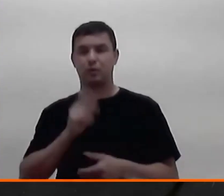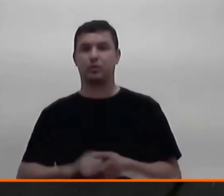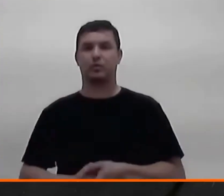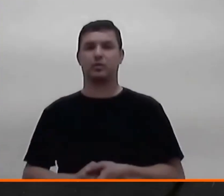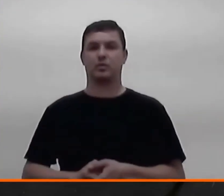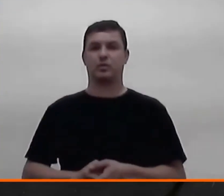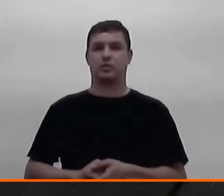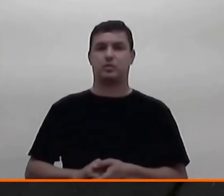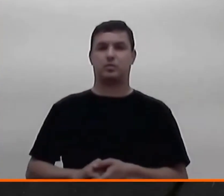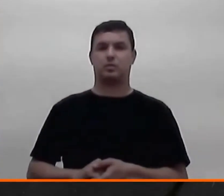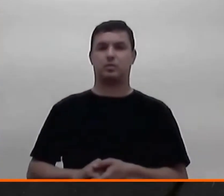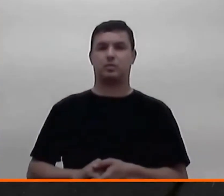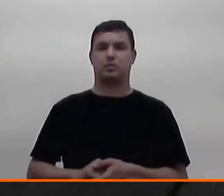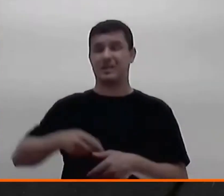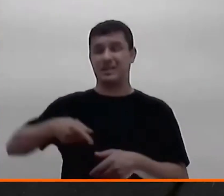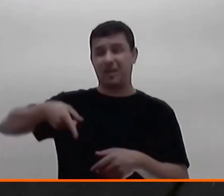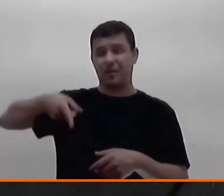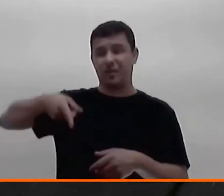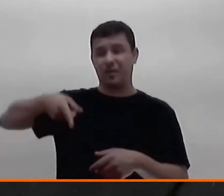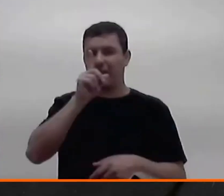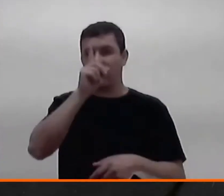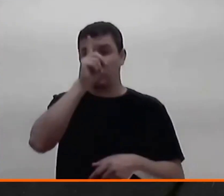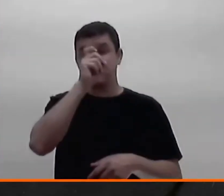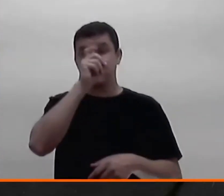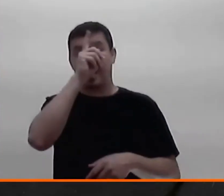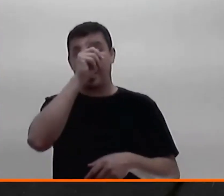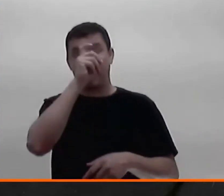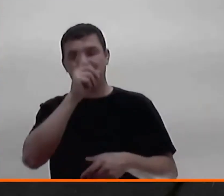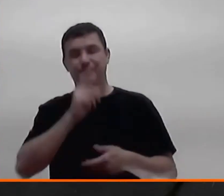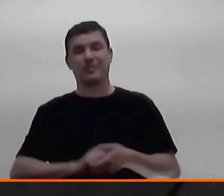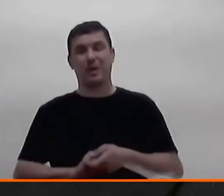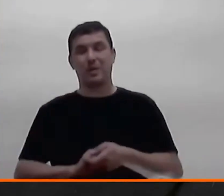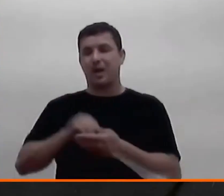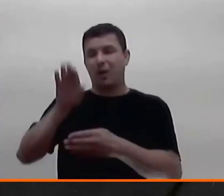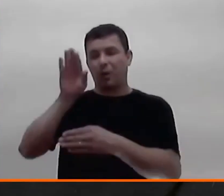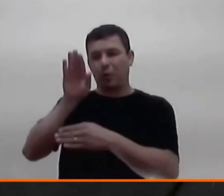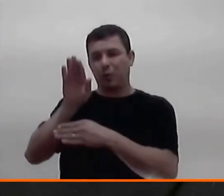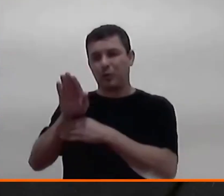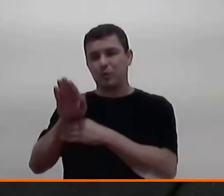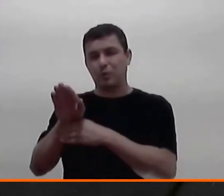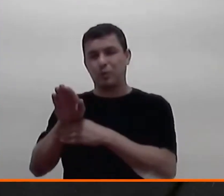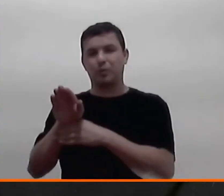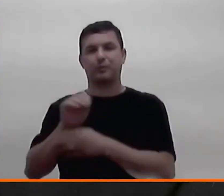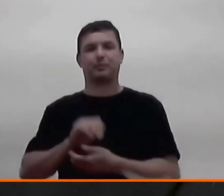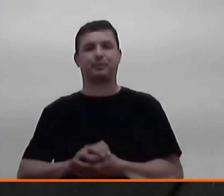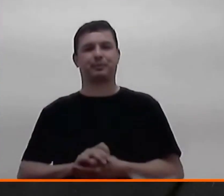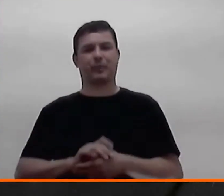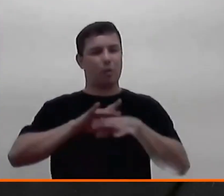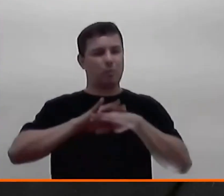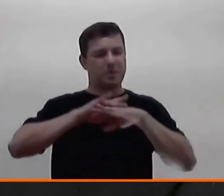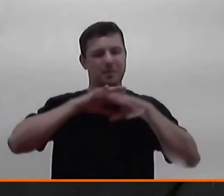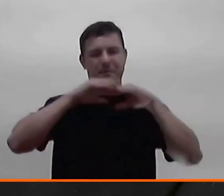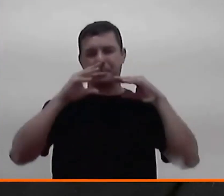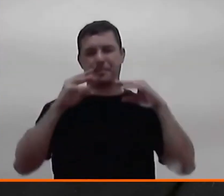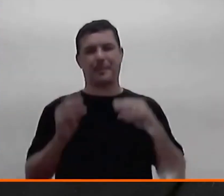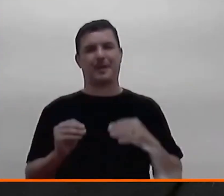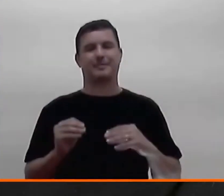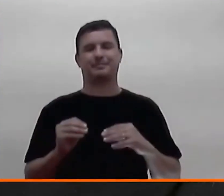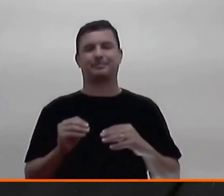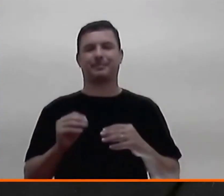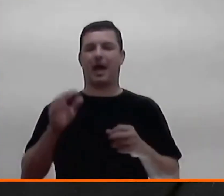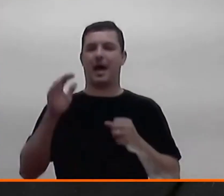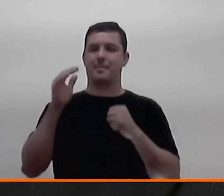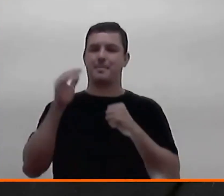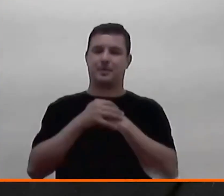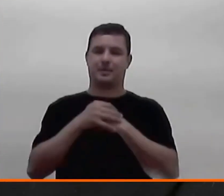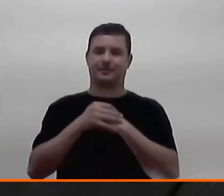animal, levou para uma hospedaria e tratou dele. Amém? Então,